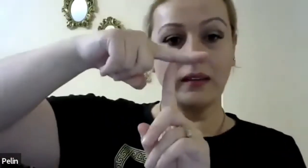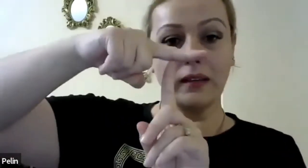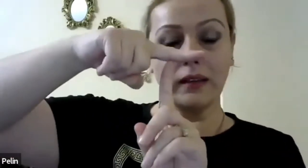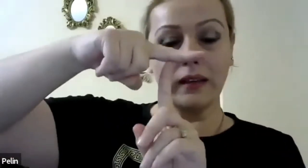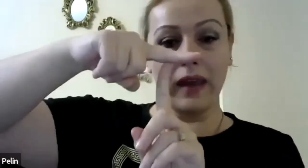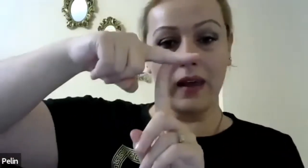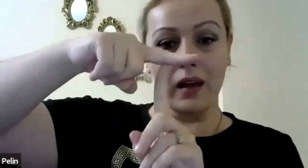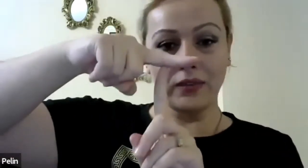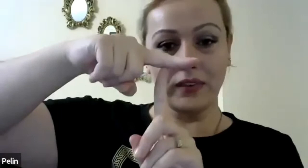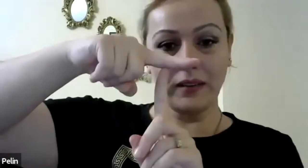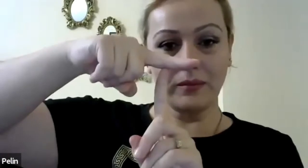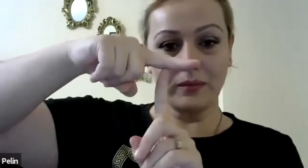T harfi.